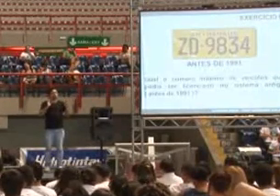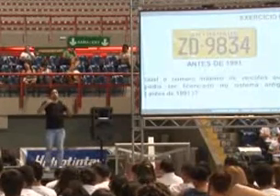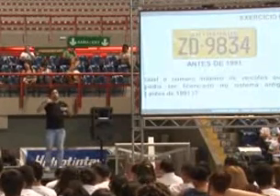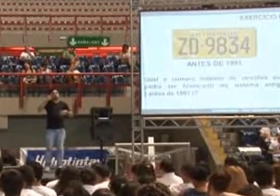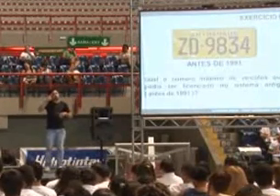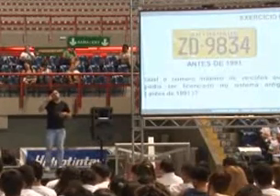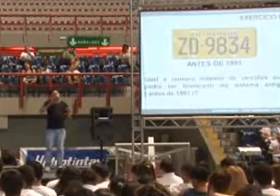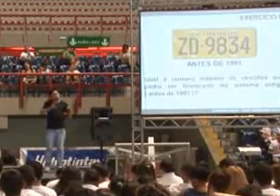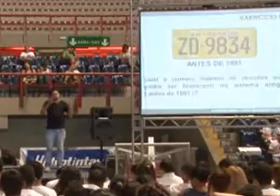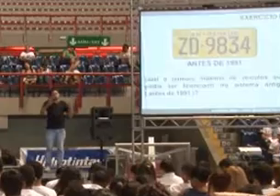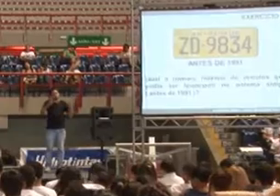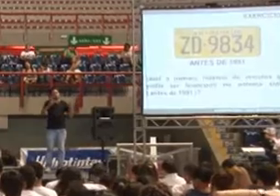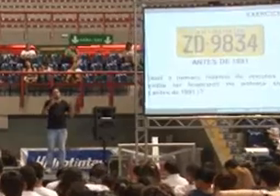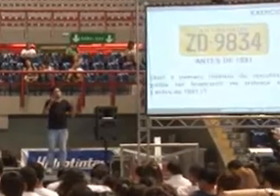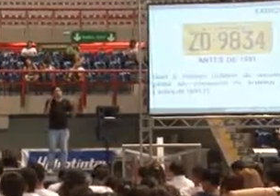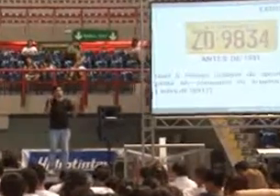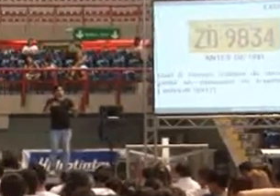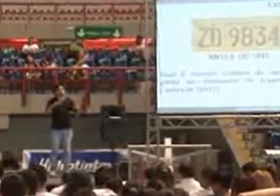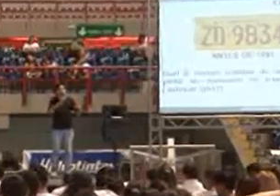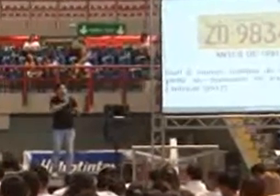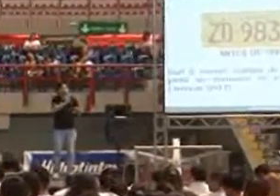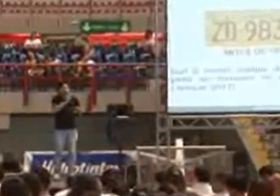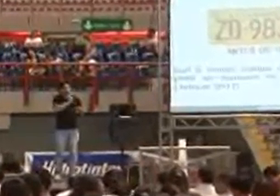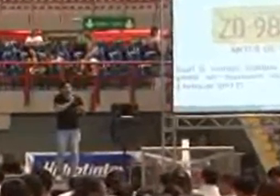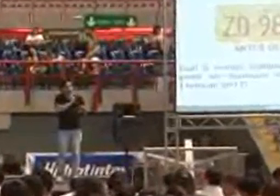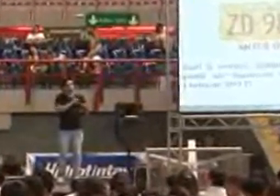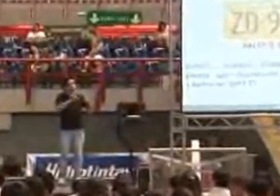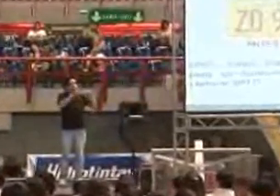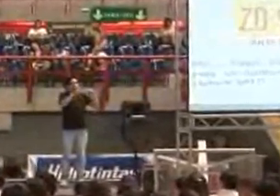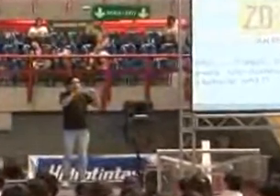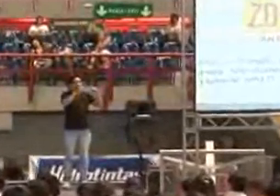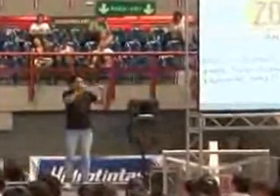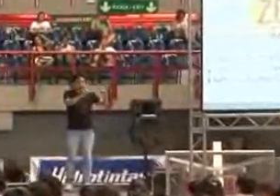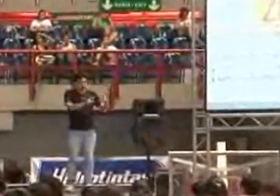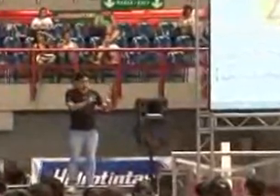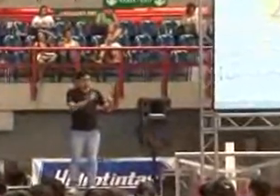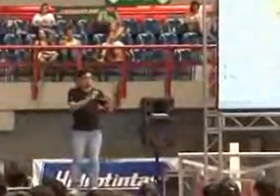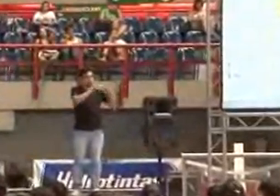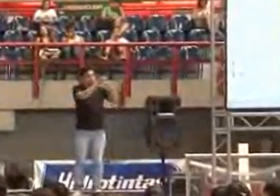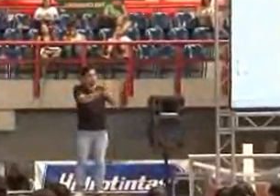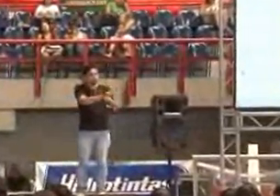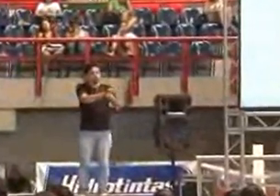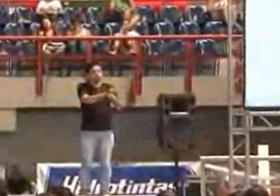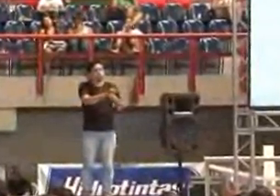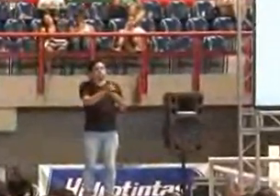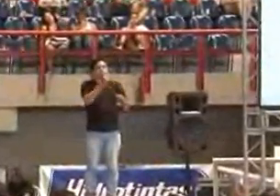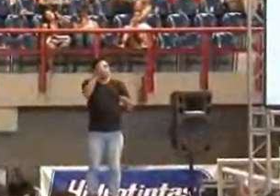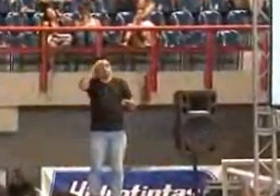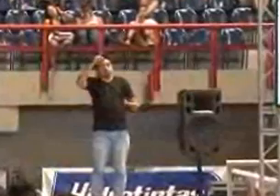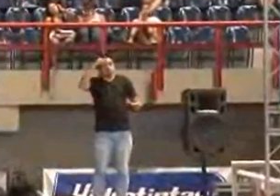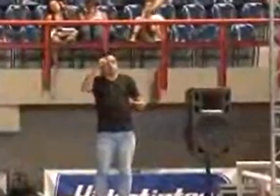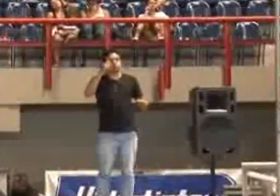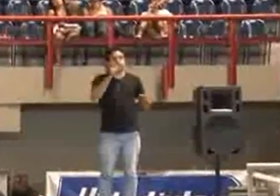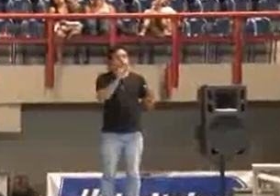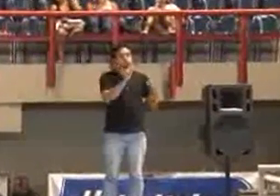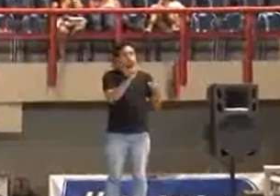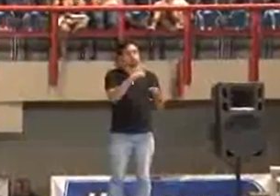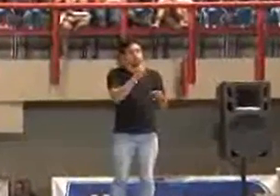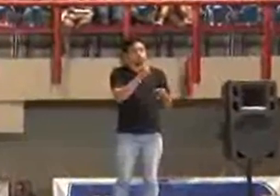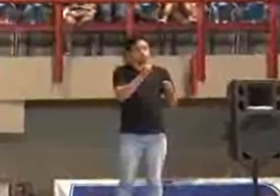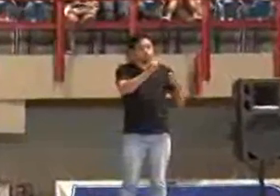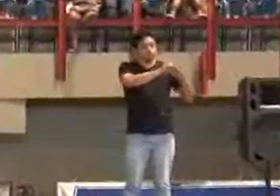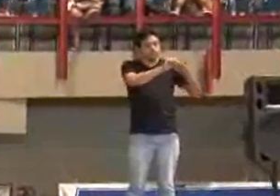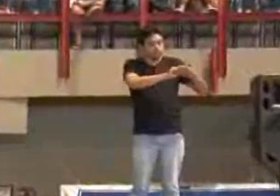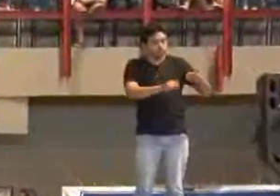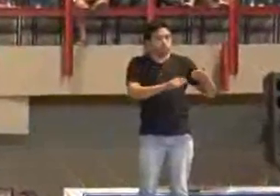que eu consiga determinar o número total de placas, sem que para isso eu precise escrever de uma por uma. É exatamente para isso que serve a